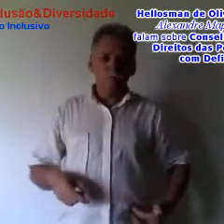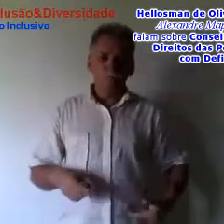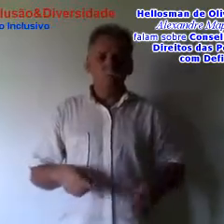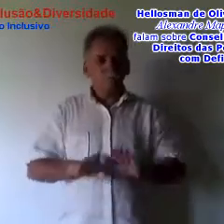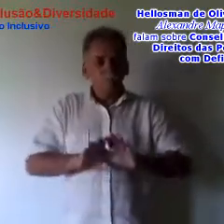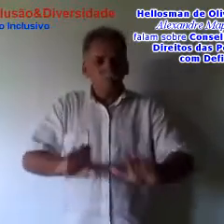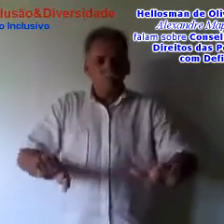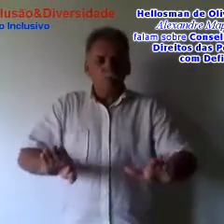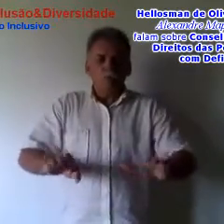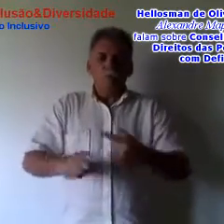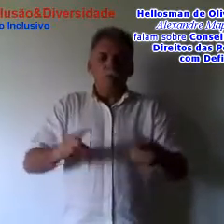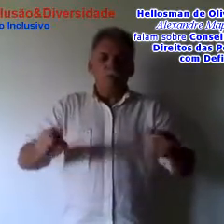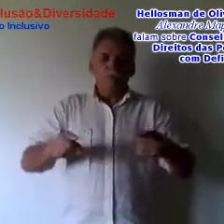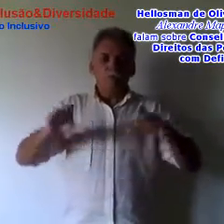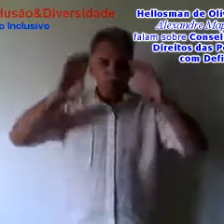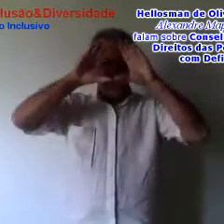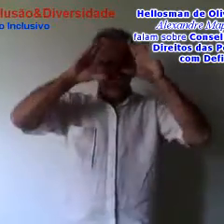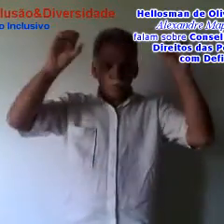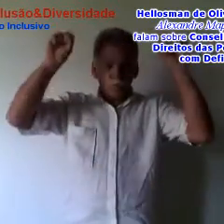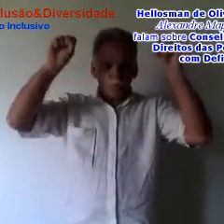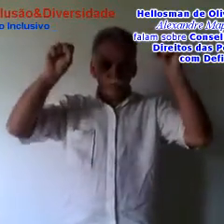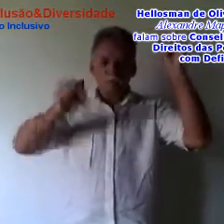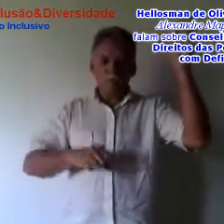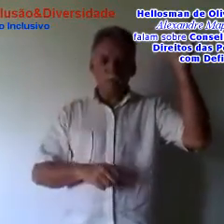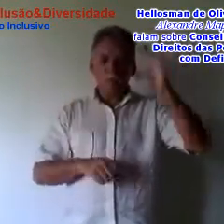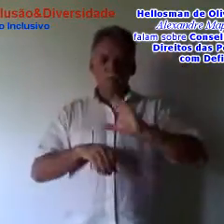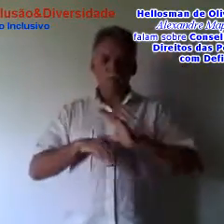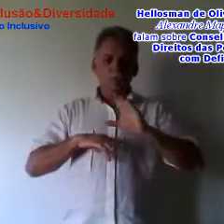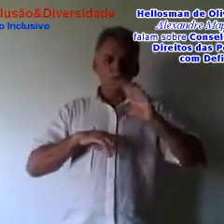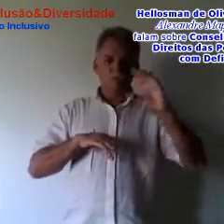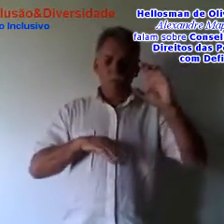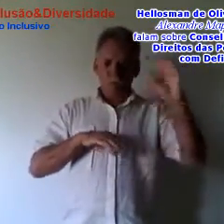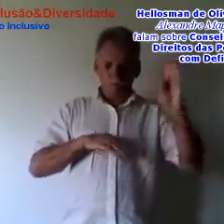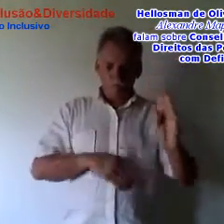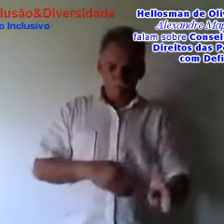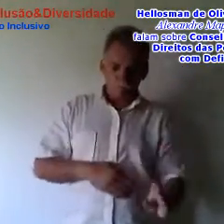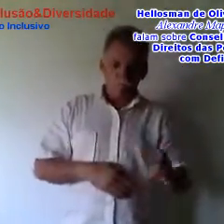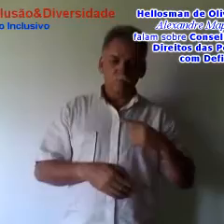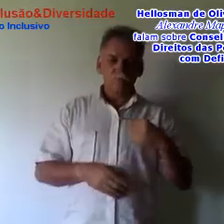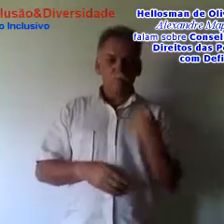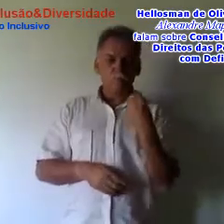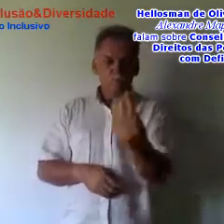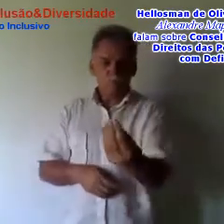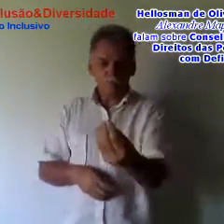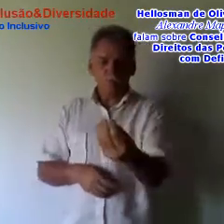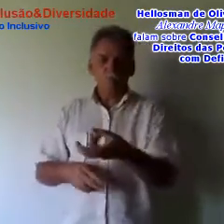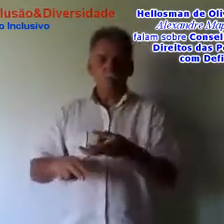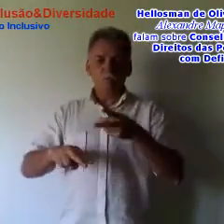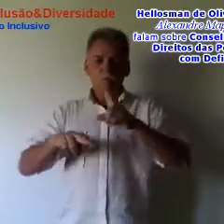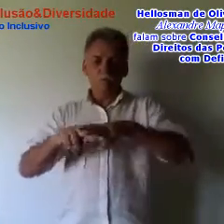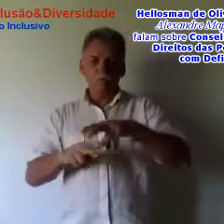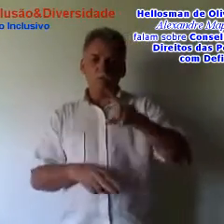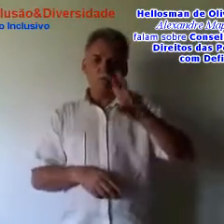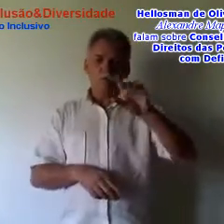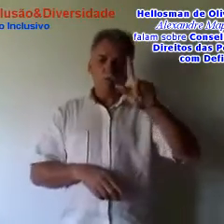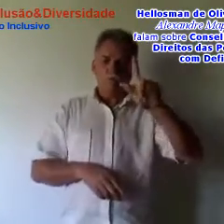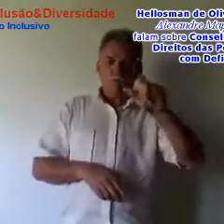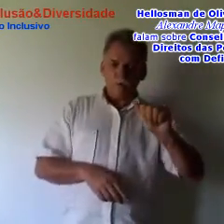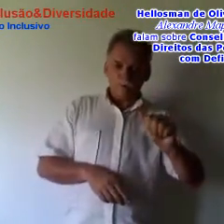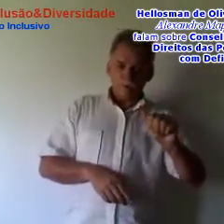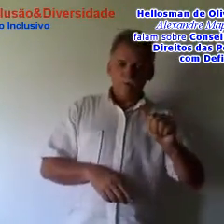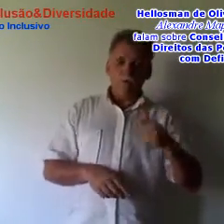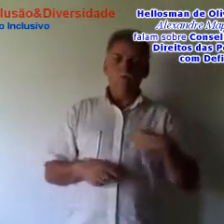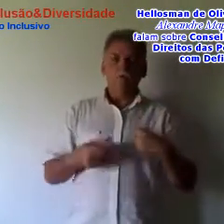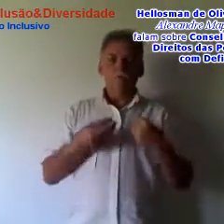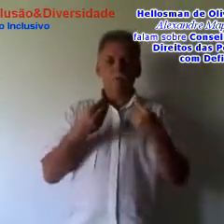no Conselho Nacional tem uma cadeira para representantes do Conselho Estadual e uma cadeira para representantes